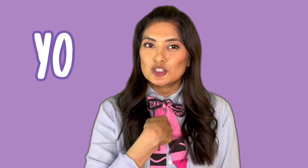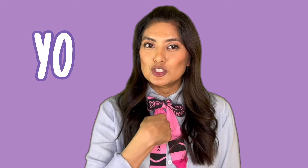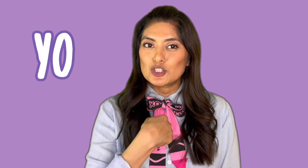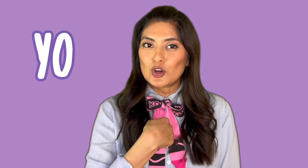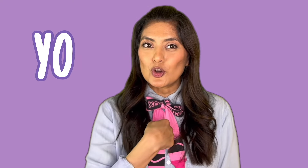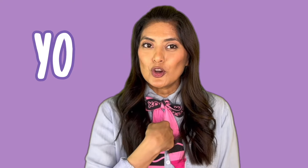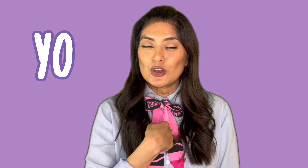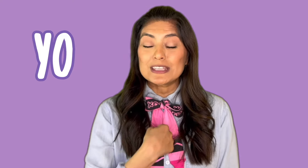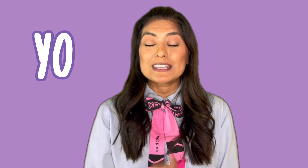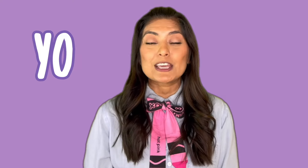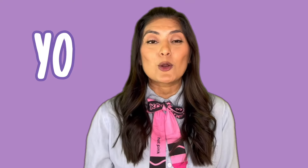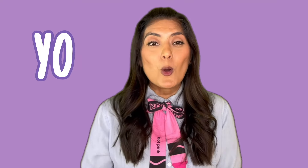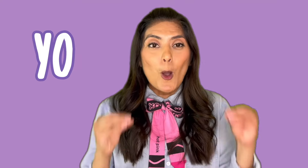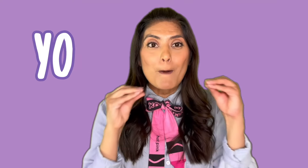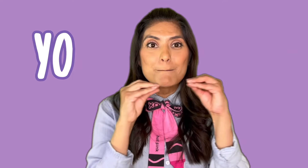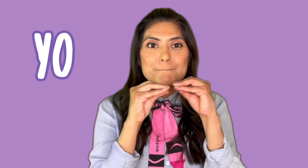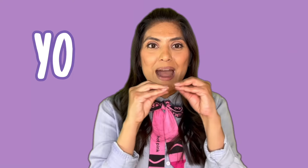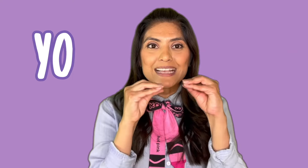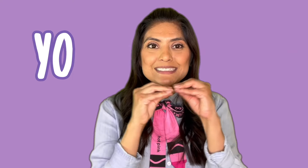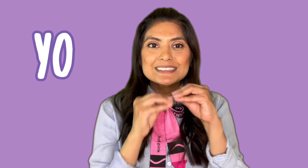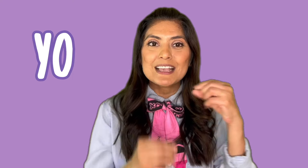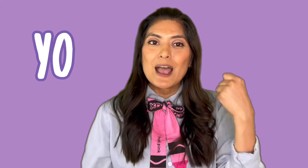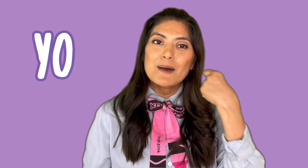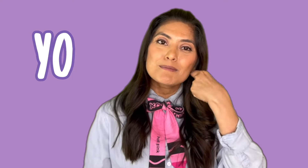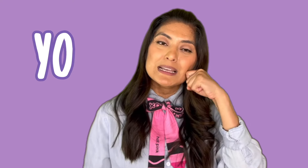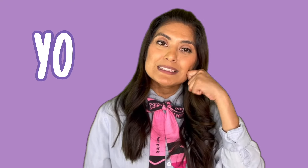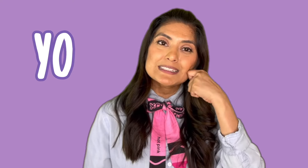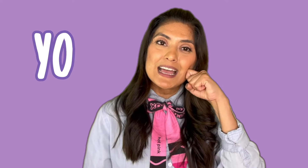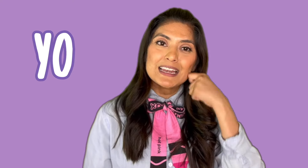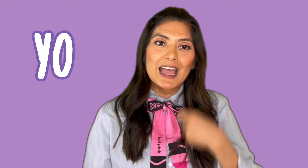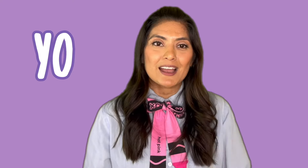Yo quiero más manzana.